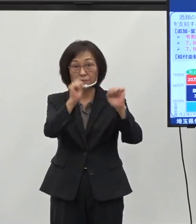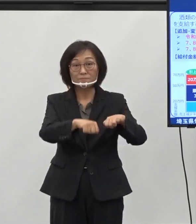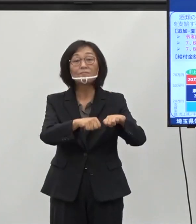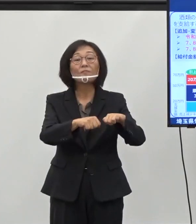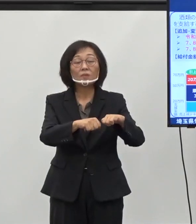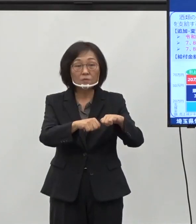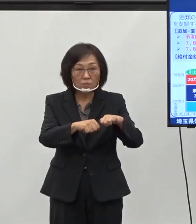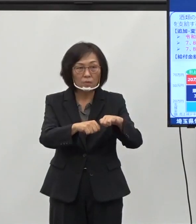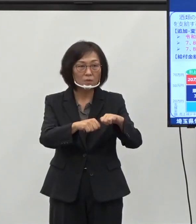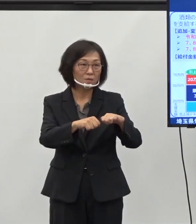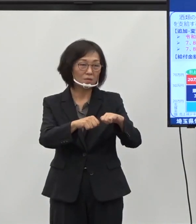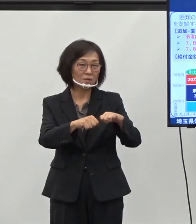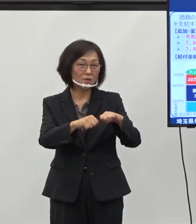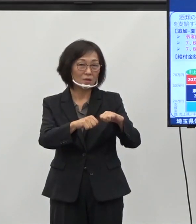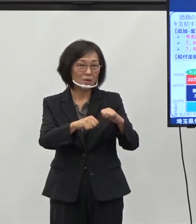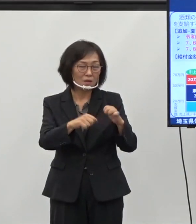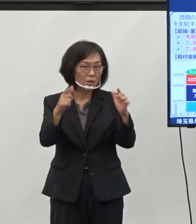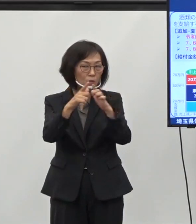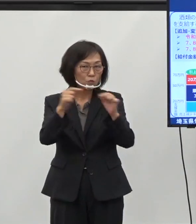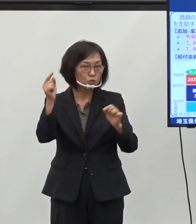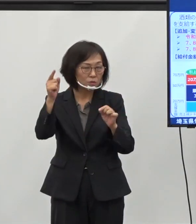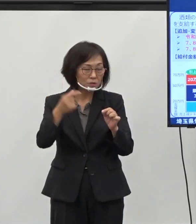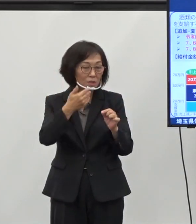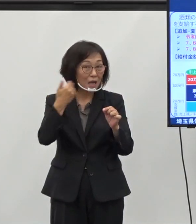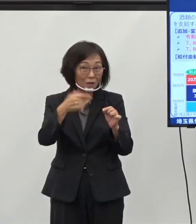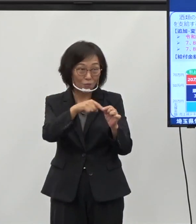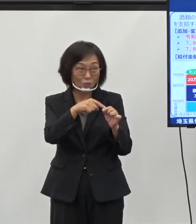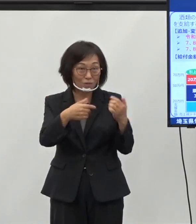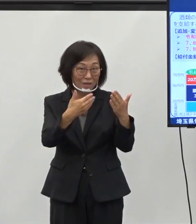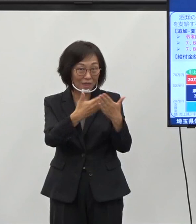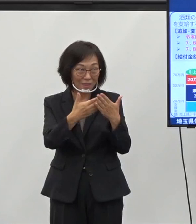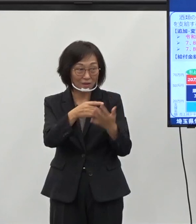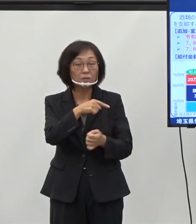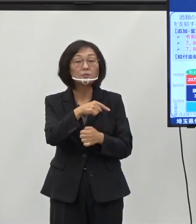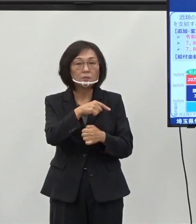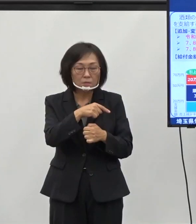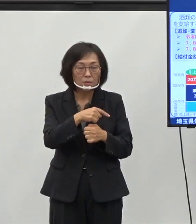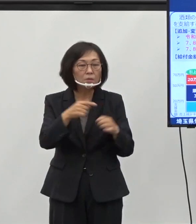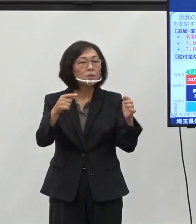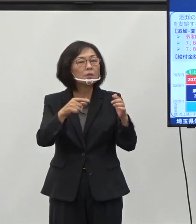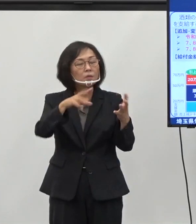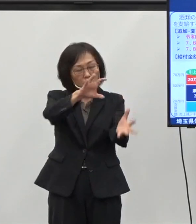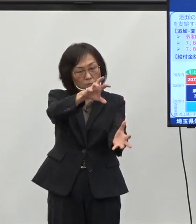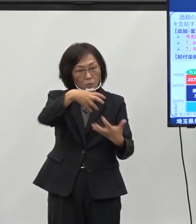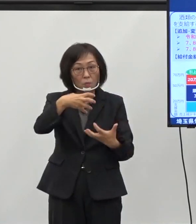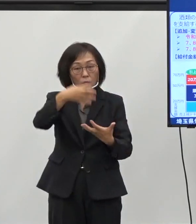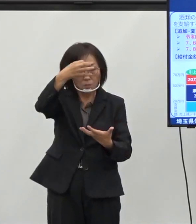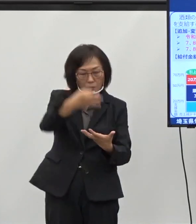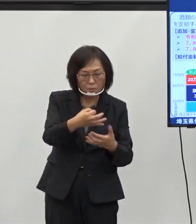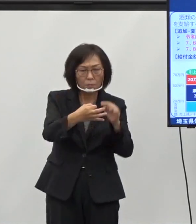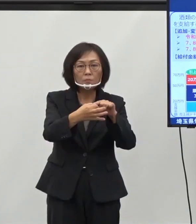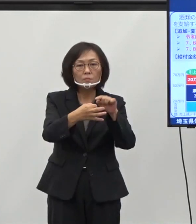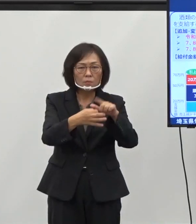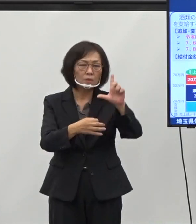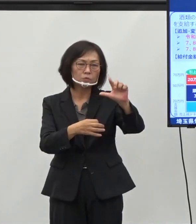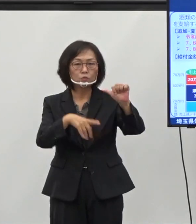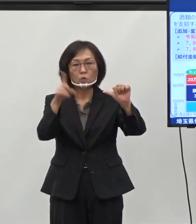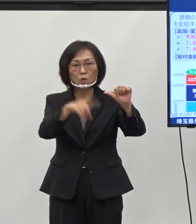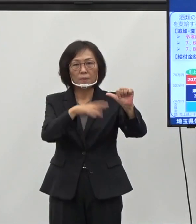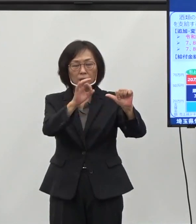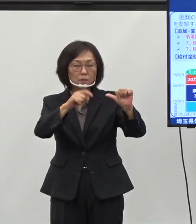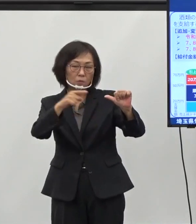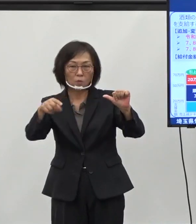青の部分、紺の部分と国の青の部分ですけれども、売上減少額が 15%